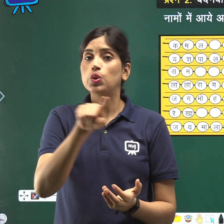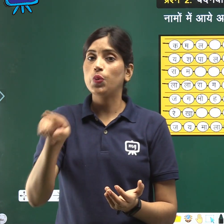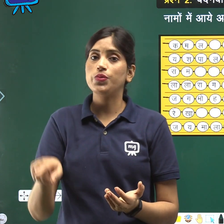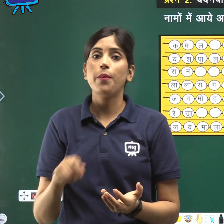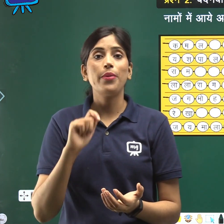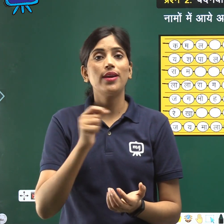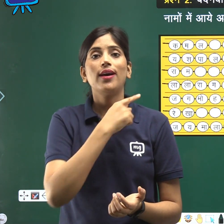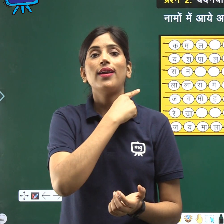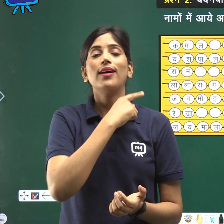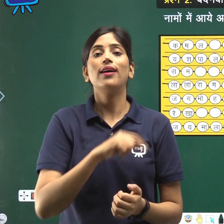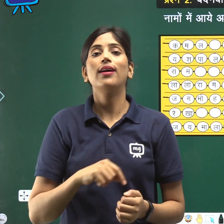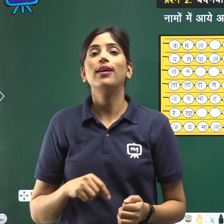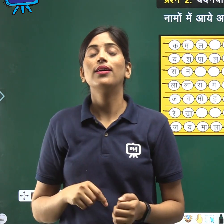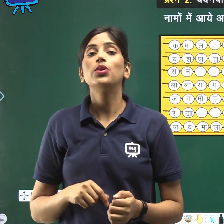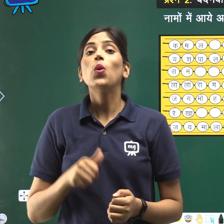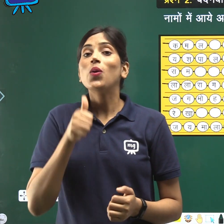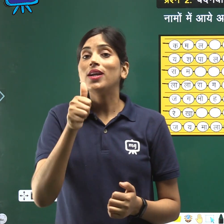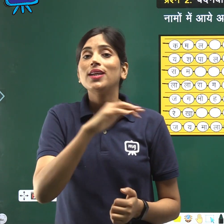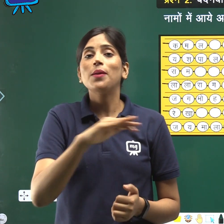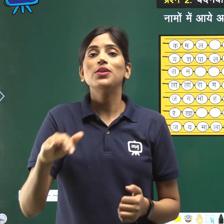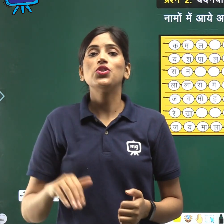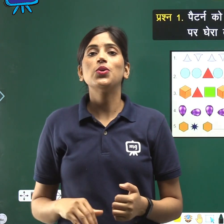करना। ठीक है बच्चों,